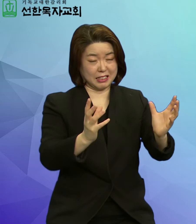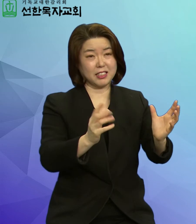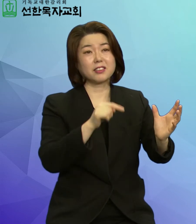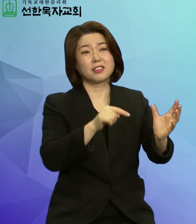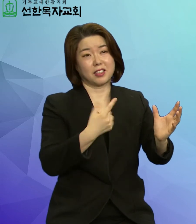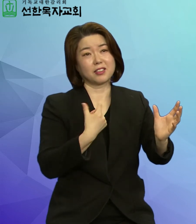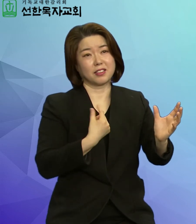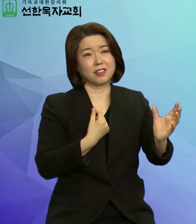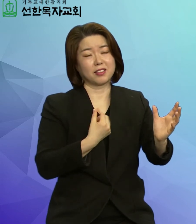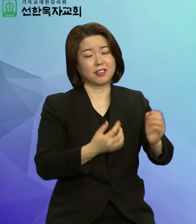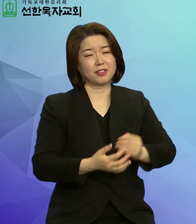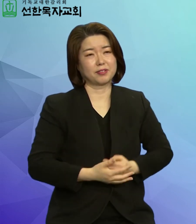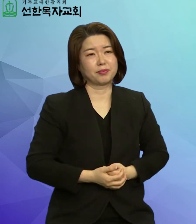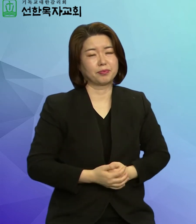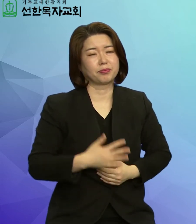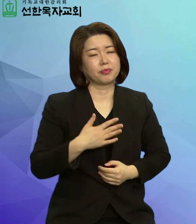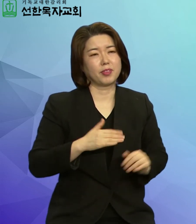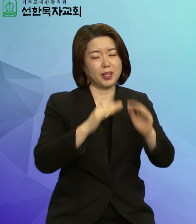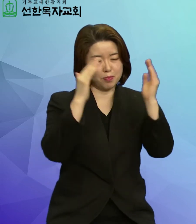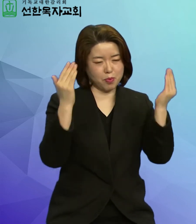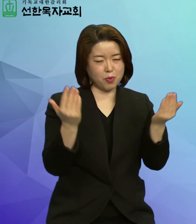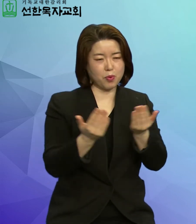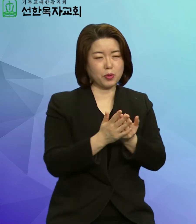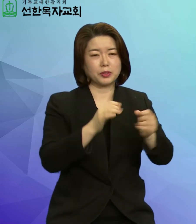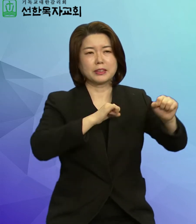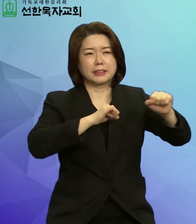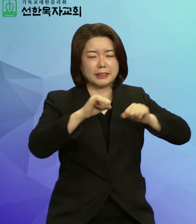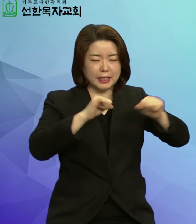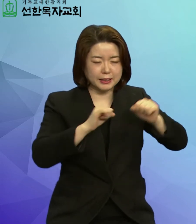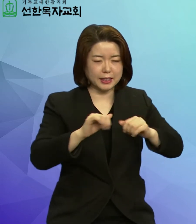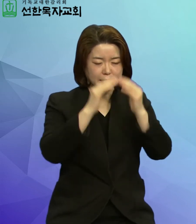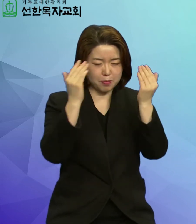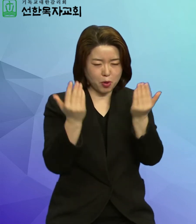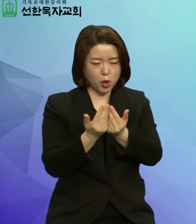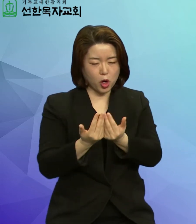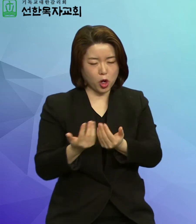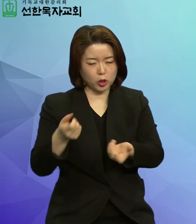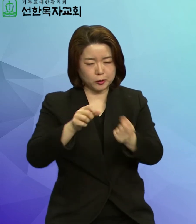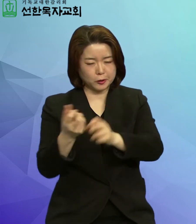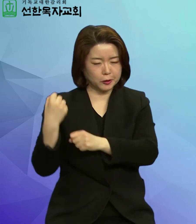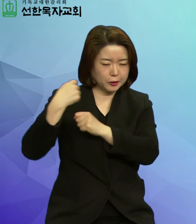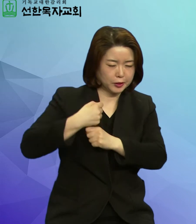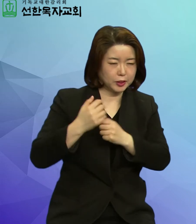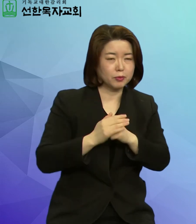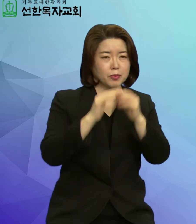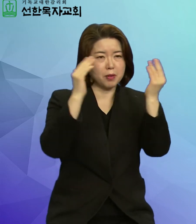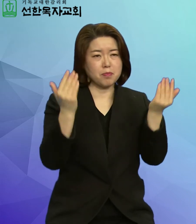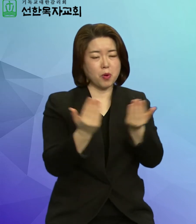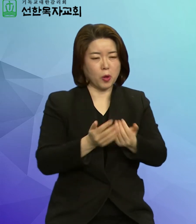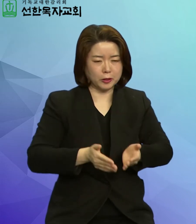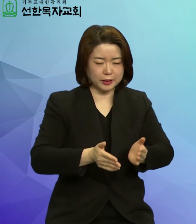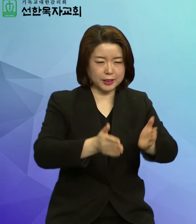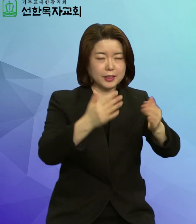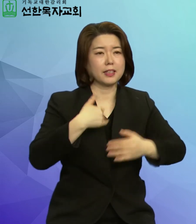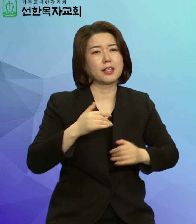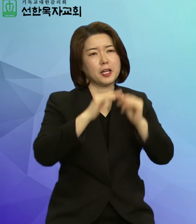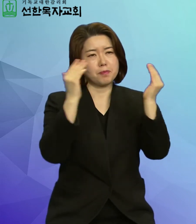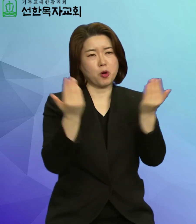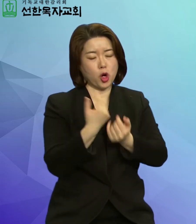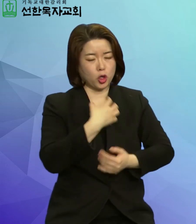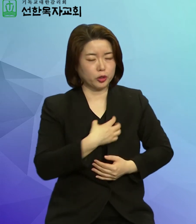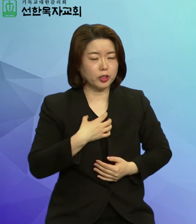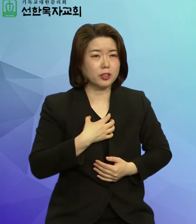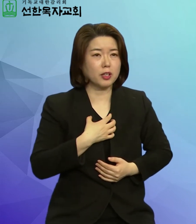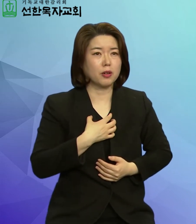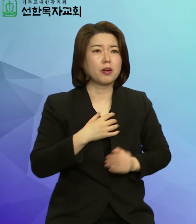질그릇 같은 자이니까 내 모든 행사를, 내 모든 짐을, 내 모든 길을,